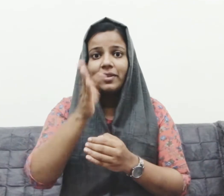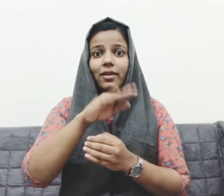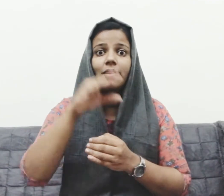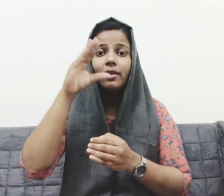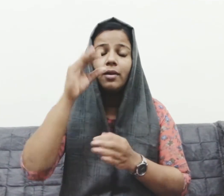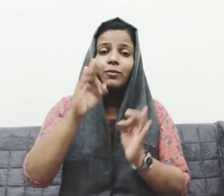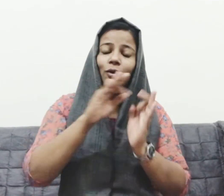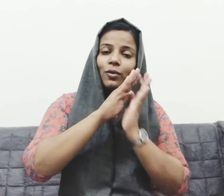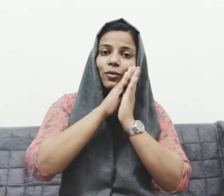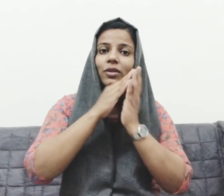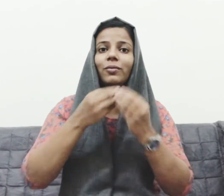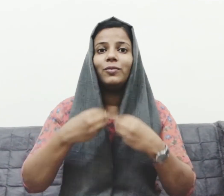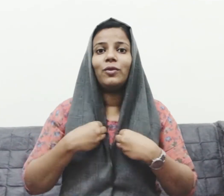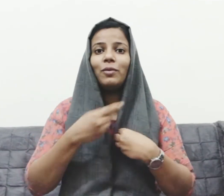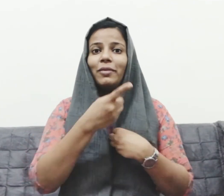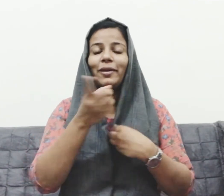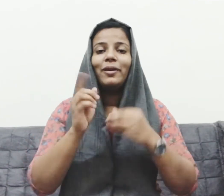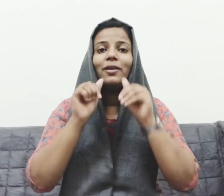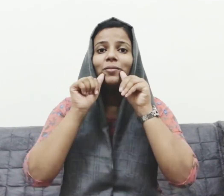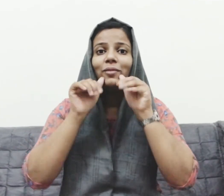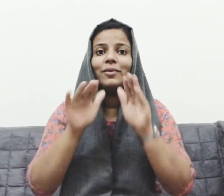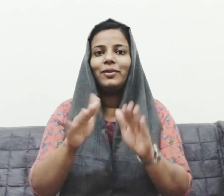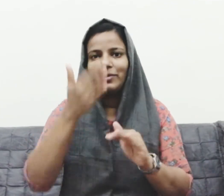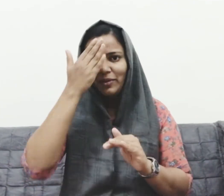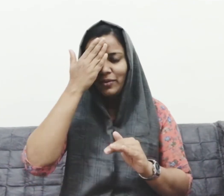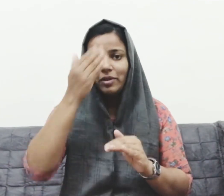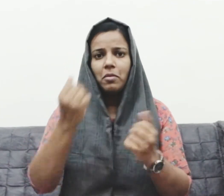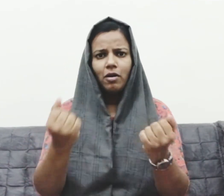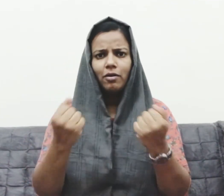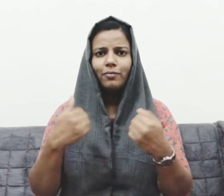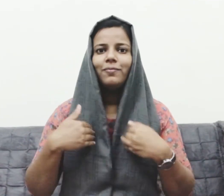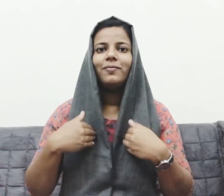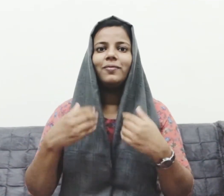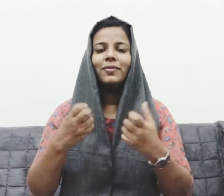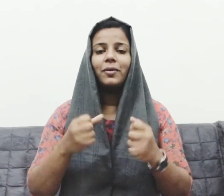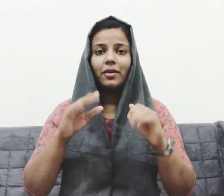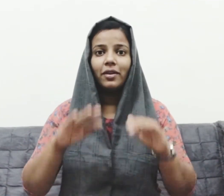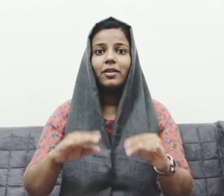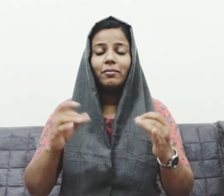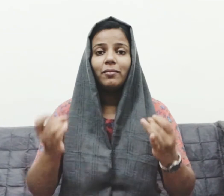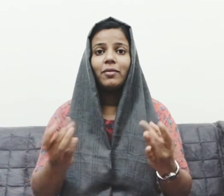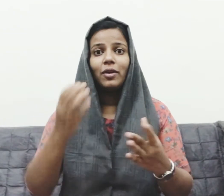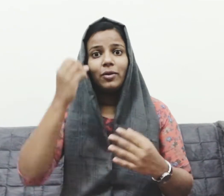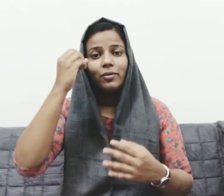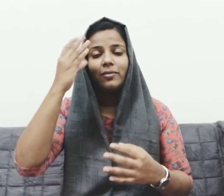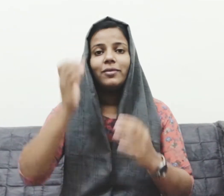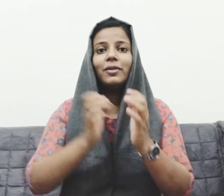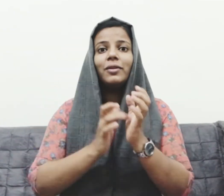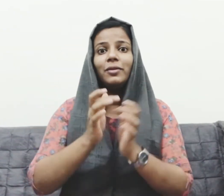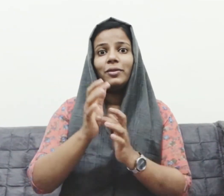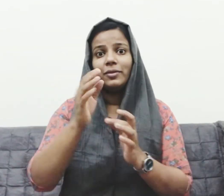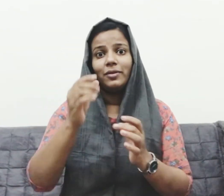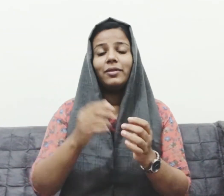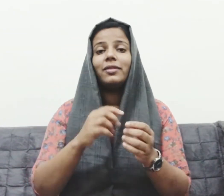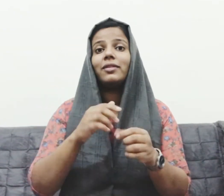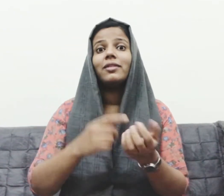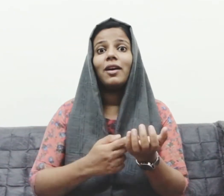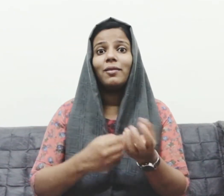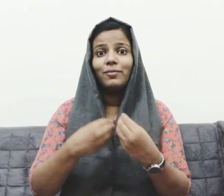കഴിഞ്ഞ രാത്രിയും നമുക്ക് നല്ല ഉറക്കം തന്ന് നമ്മളെ അനുഗ്രഹിച്ചു. സ്തോത്രം. ആരോഗ്യത്തോടെ സൗഖ്യത്തോടെ ഈ പ്രഭാതത്തിൽ ഉണരുവാൻ നമ്മുടെ പിതാവ് നമുക്ക് അവസരം തന്നിരിക്കുകയല്ലേ